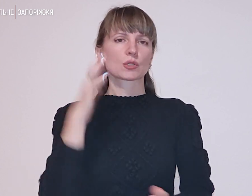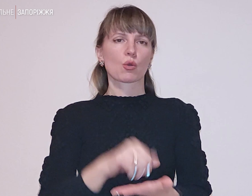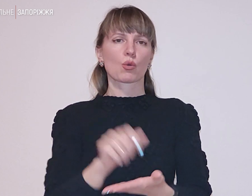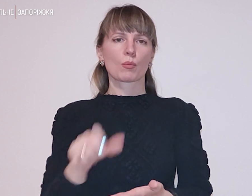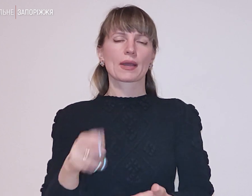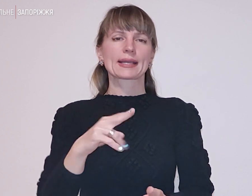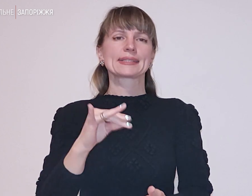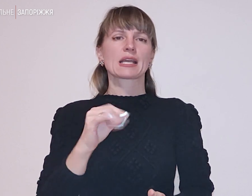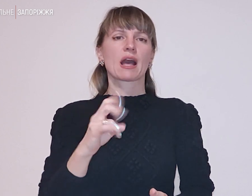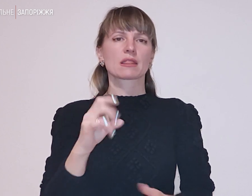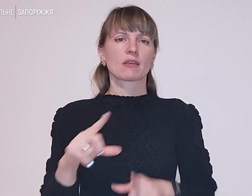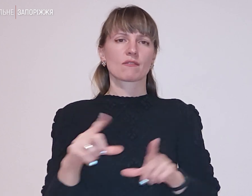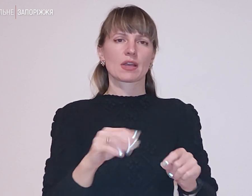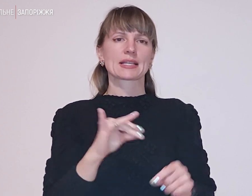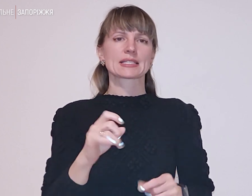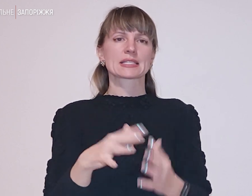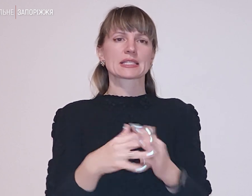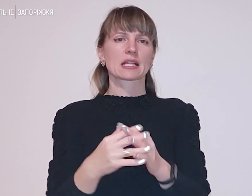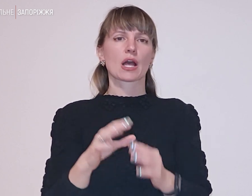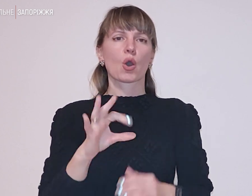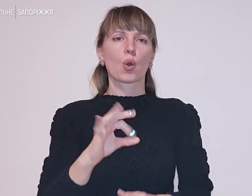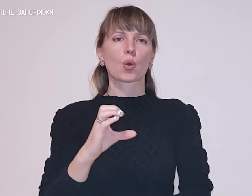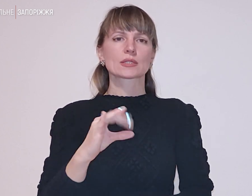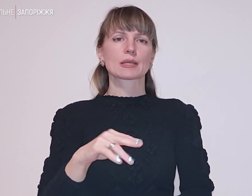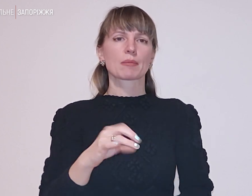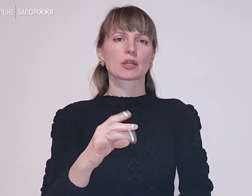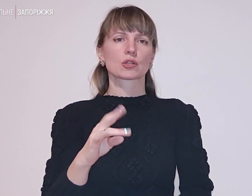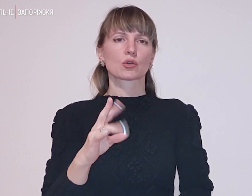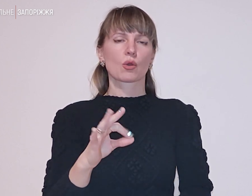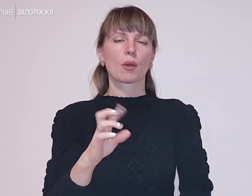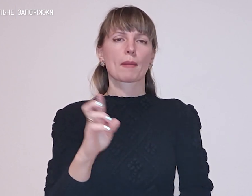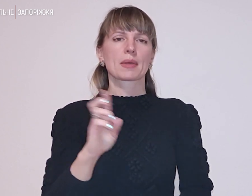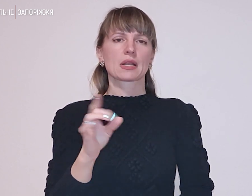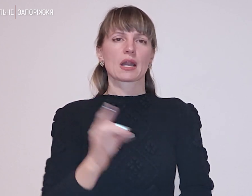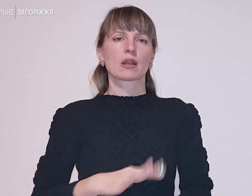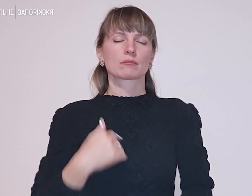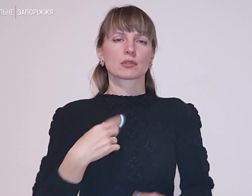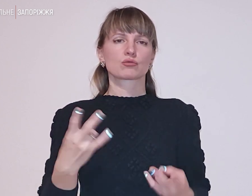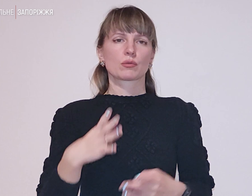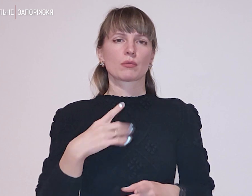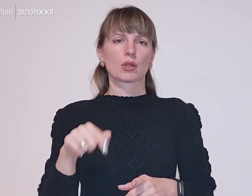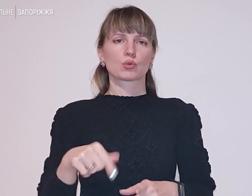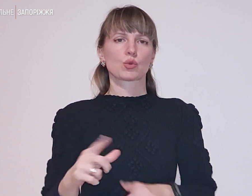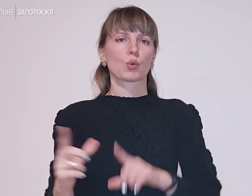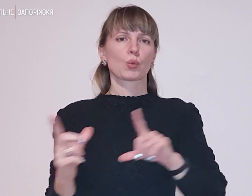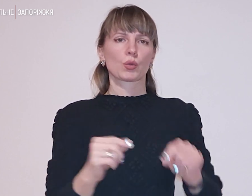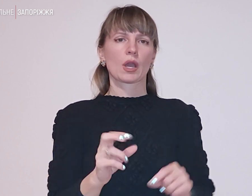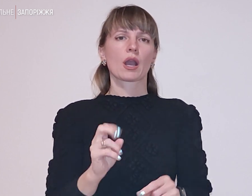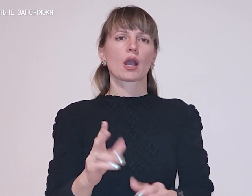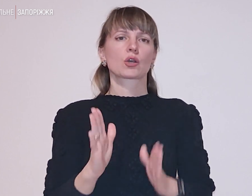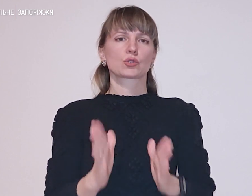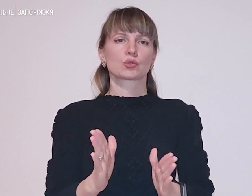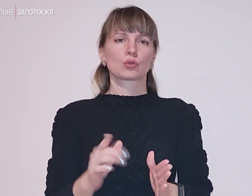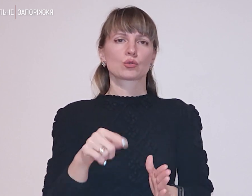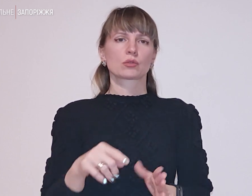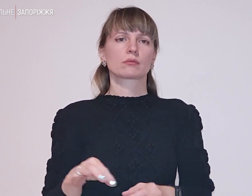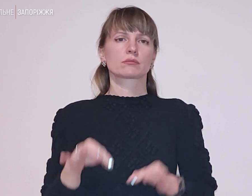Діана виїхала з села Осипенко Бердянського району. Мені прийшлося туди їхати, оскільки як тільки туди зайшли колони.